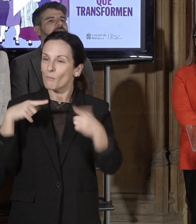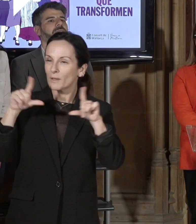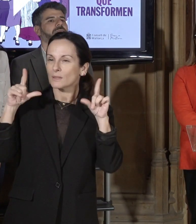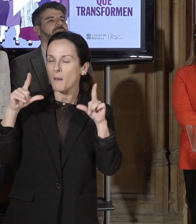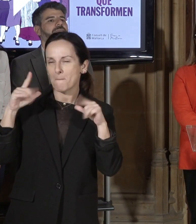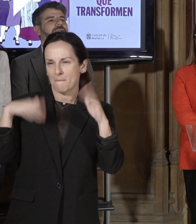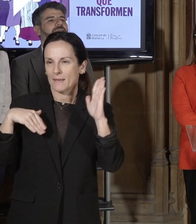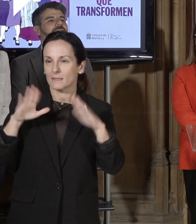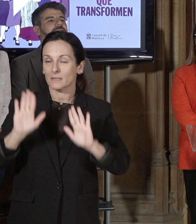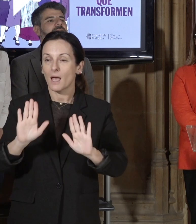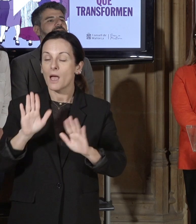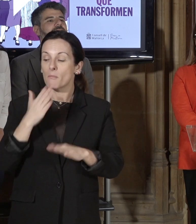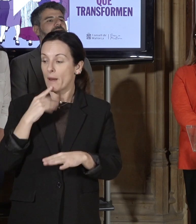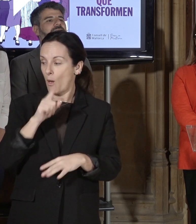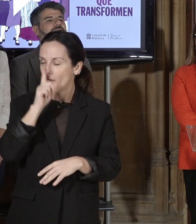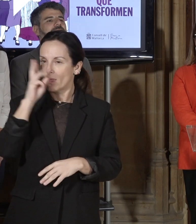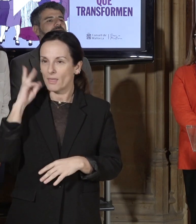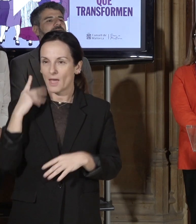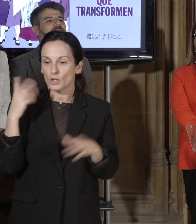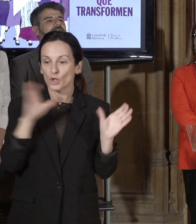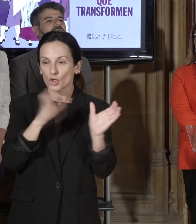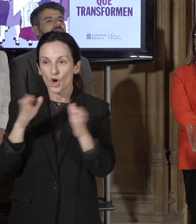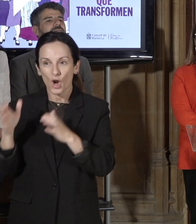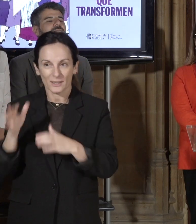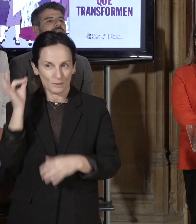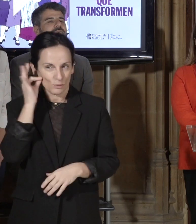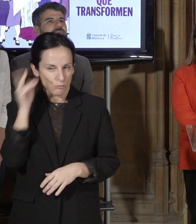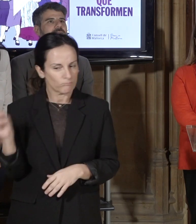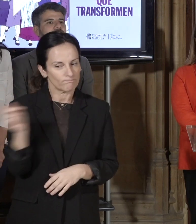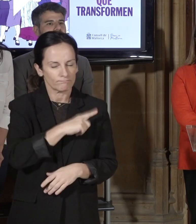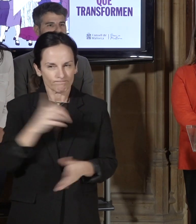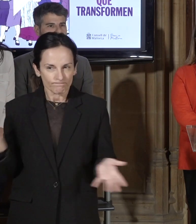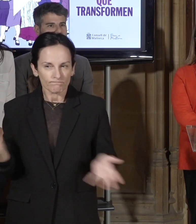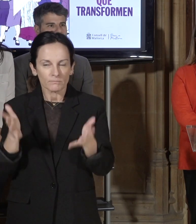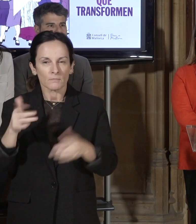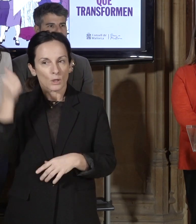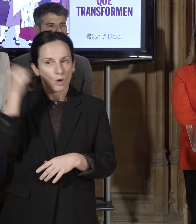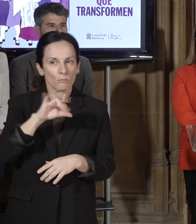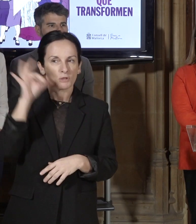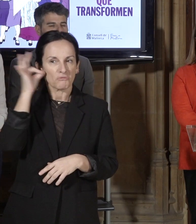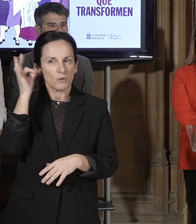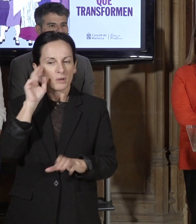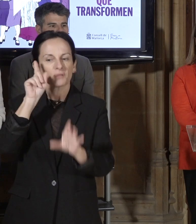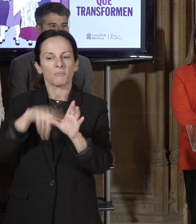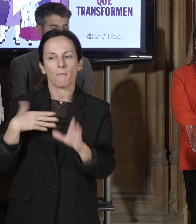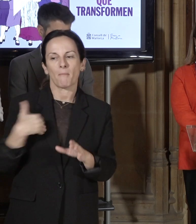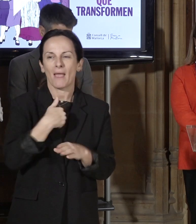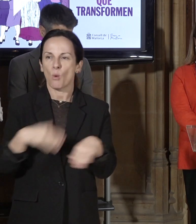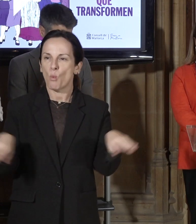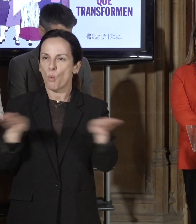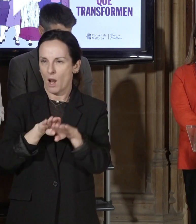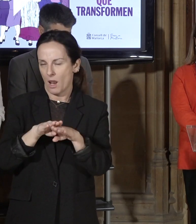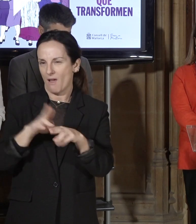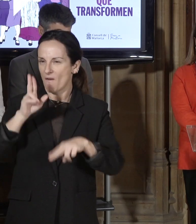protagonista. Però ja fa uns anys que des de diferents col·lectius empenyen perquè tants homes com dones puguin participar en tots els rols de la